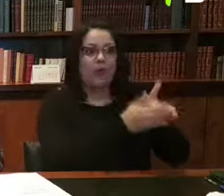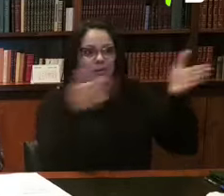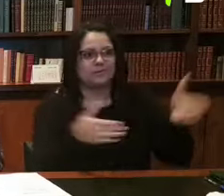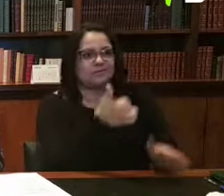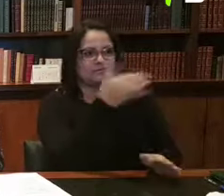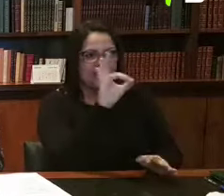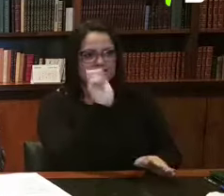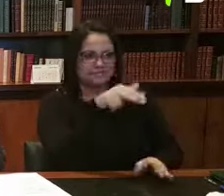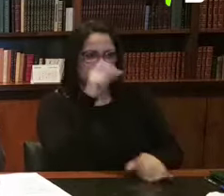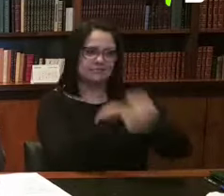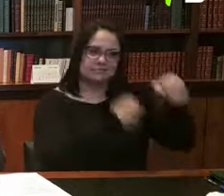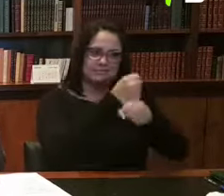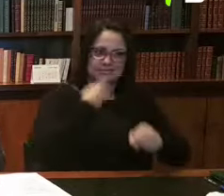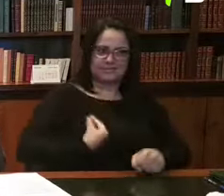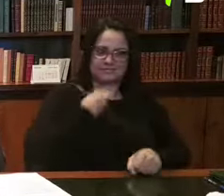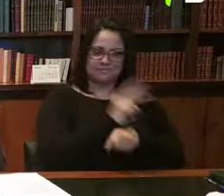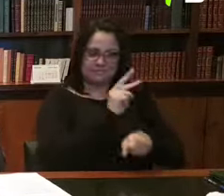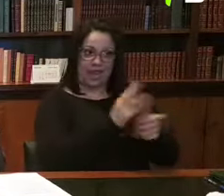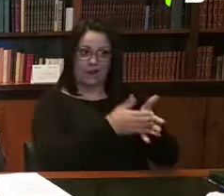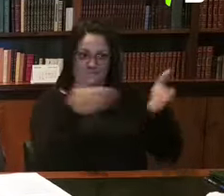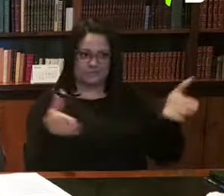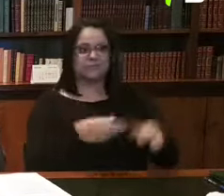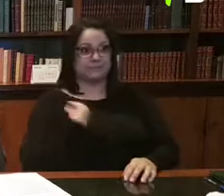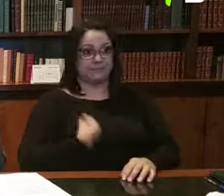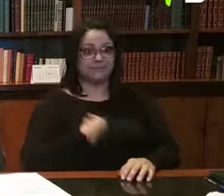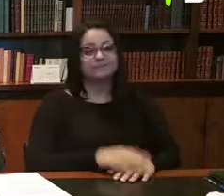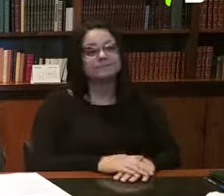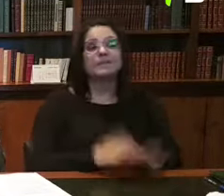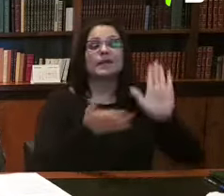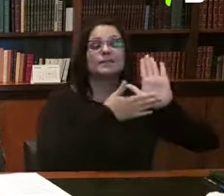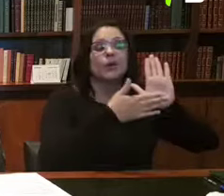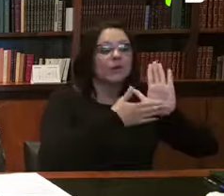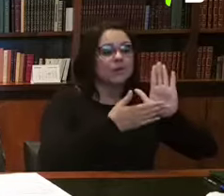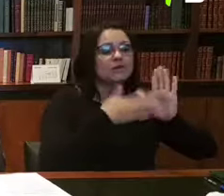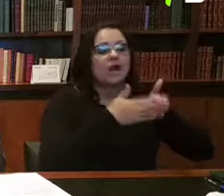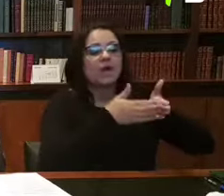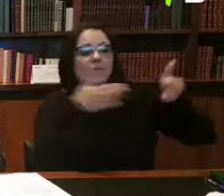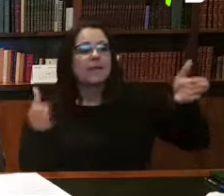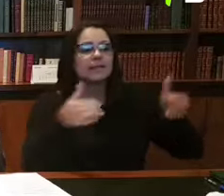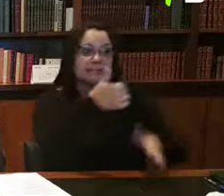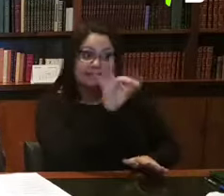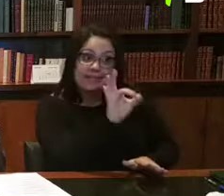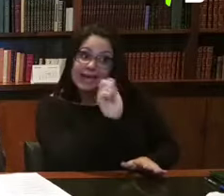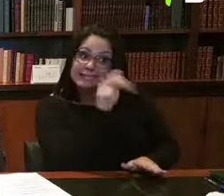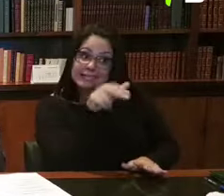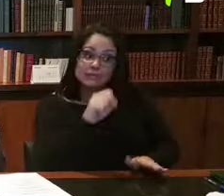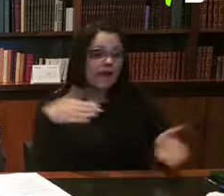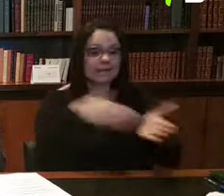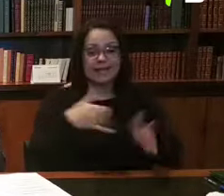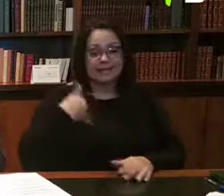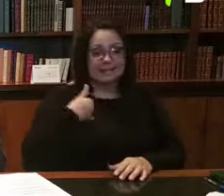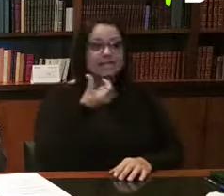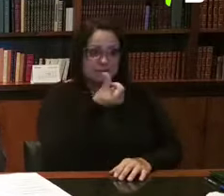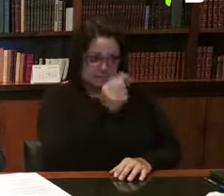federal a validade da carteira de habilitação tá a proposta inicial nossa lá falei para o até os